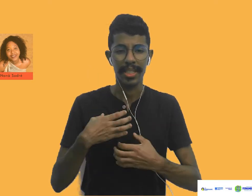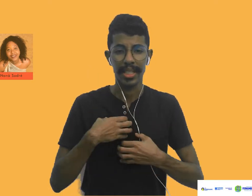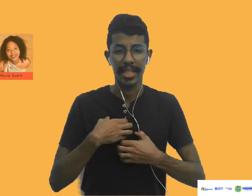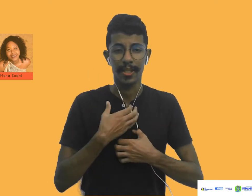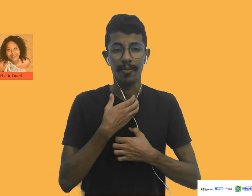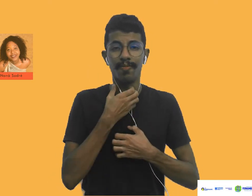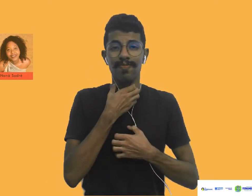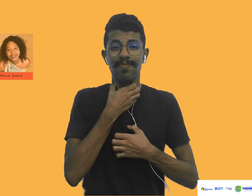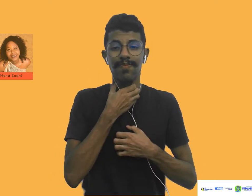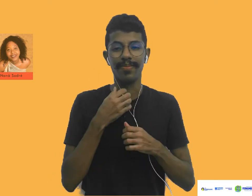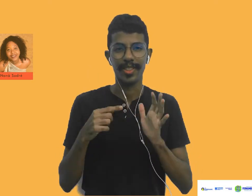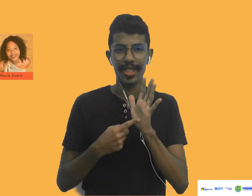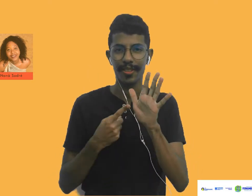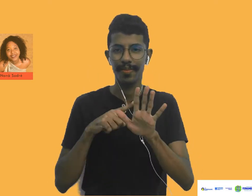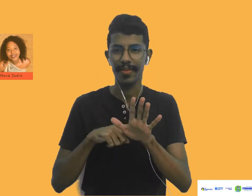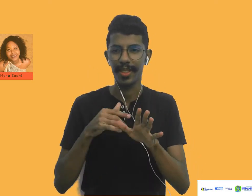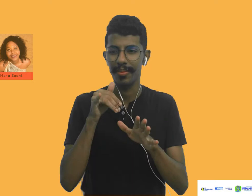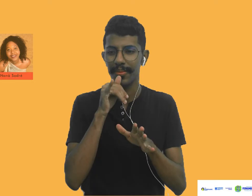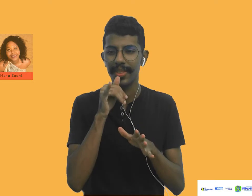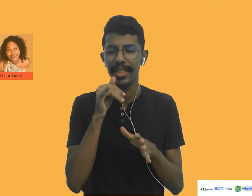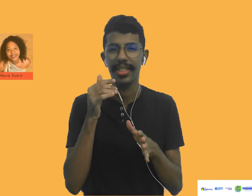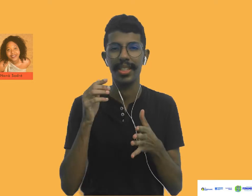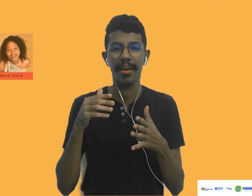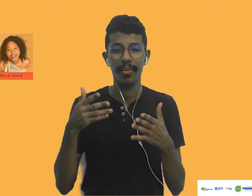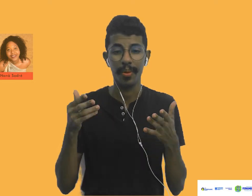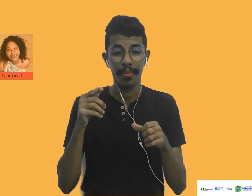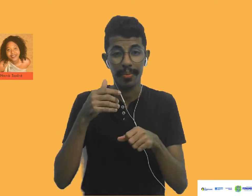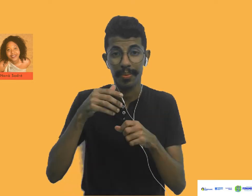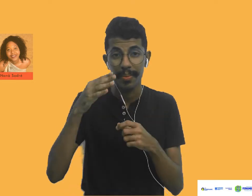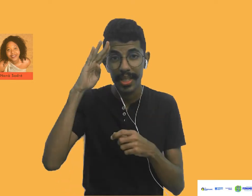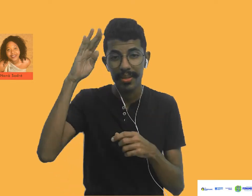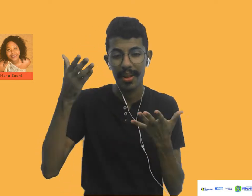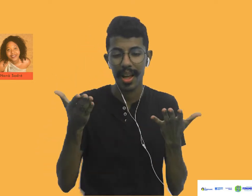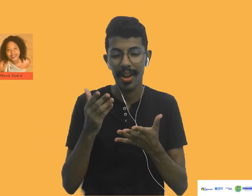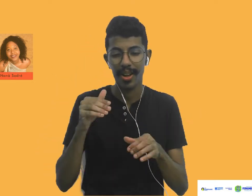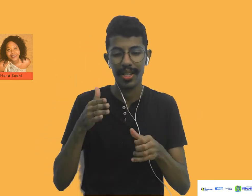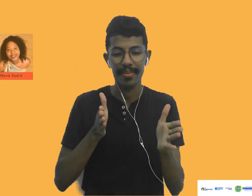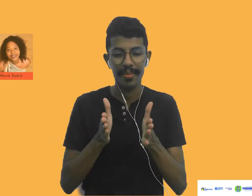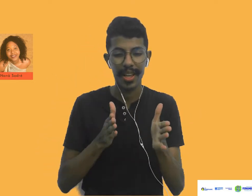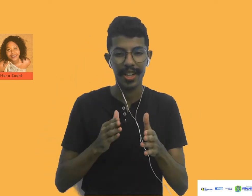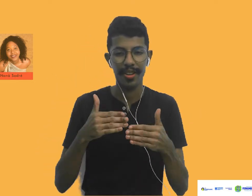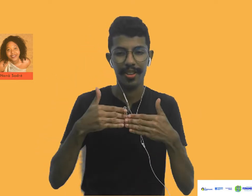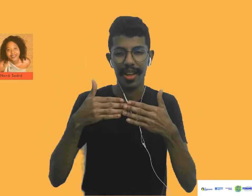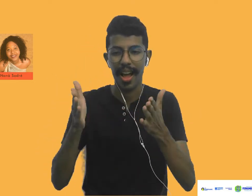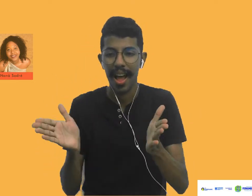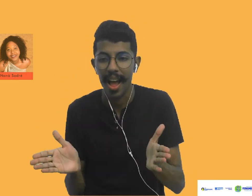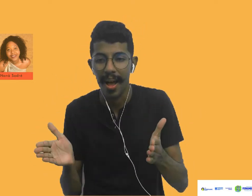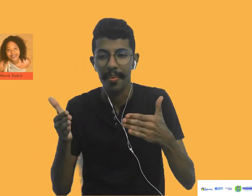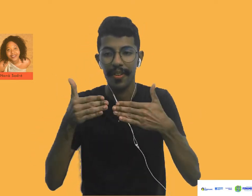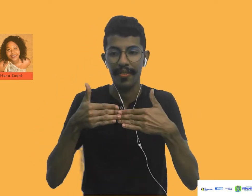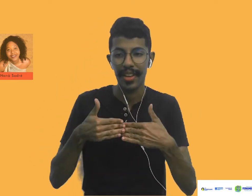vez com a corda no pescoço, né? E agora que a gente faz, fecha, abre, fecha, né?